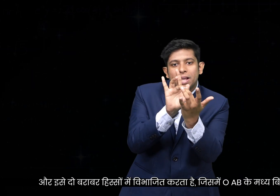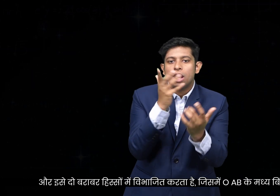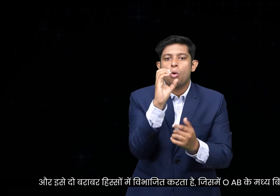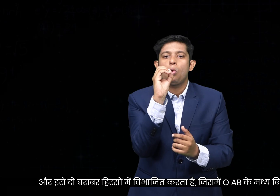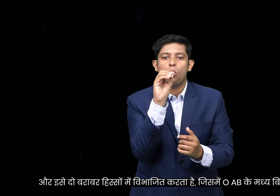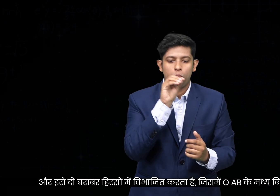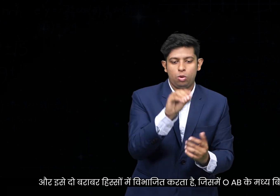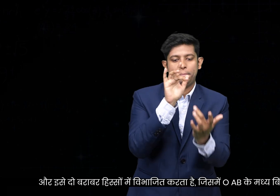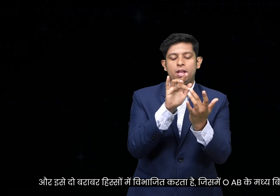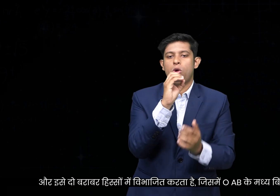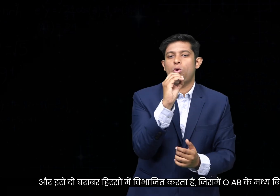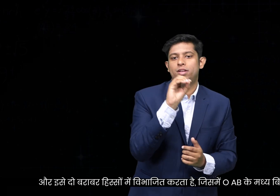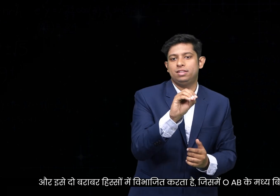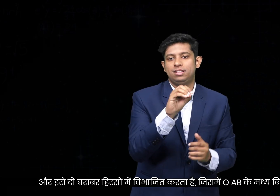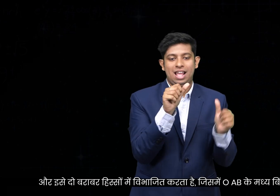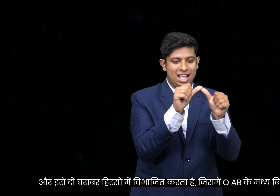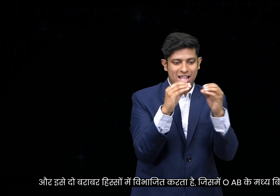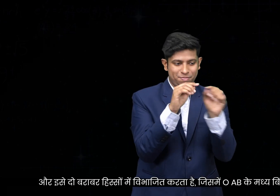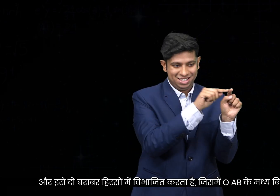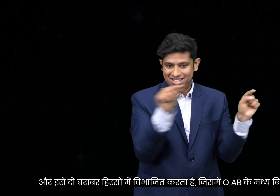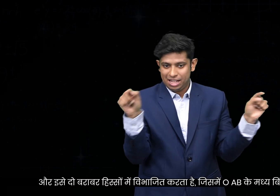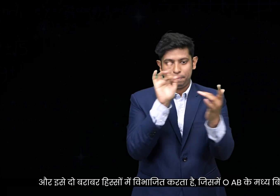2 बराबर हिस्सों में विभाजित करता है,